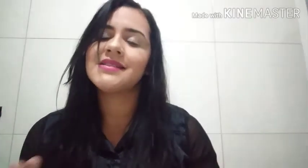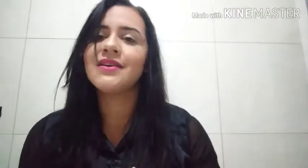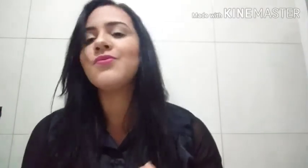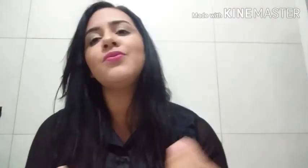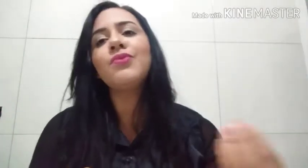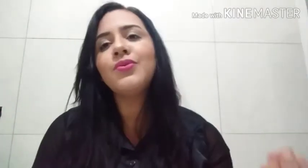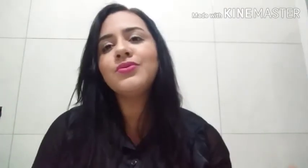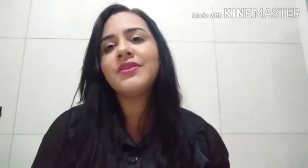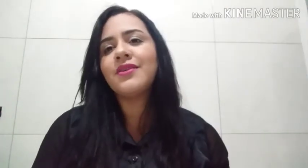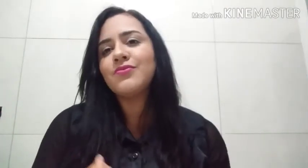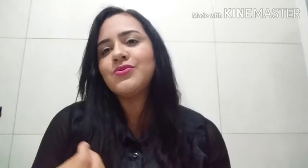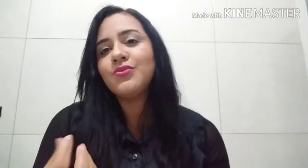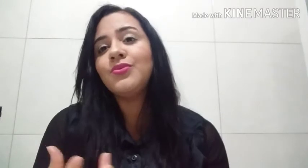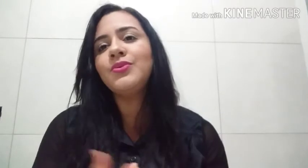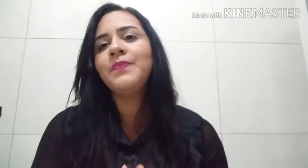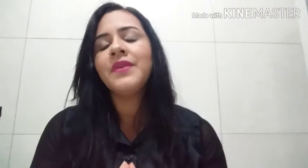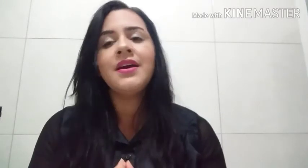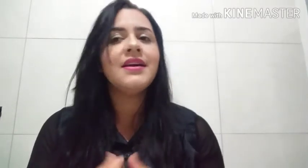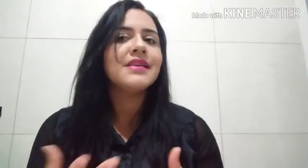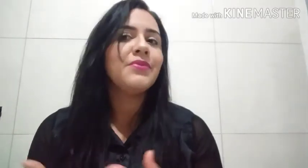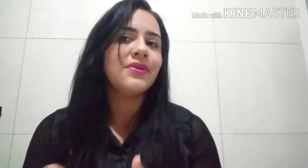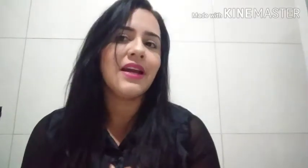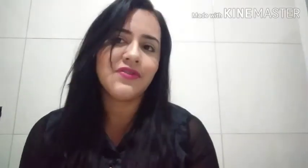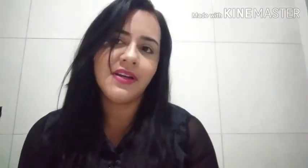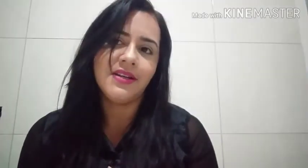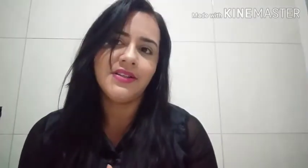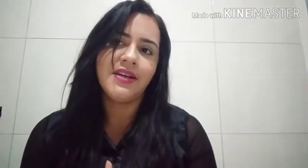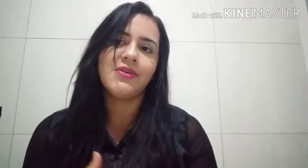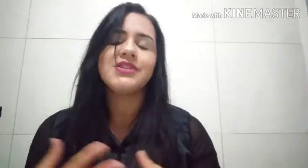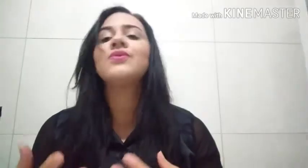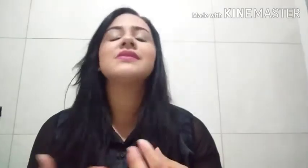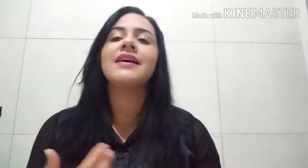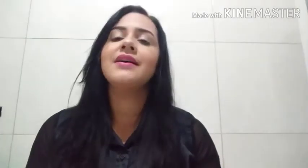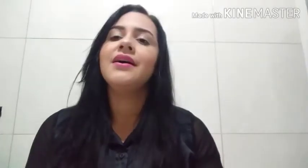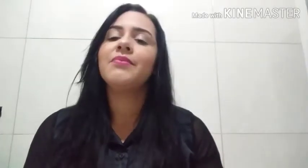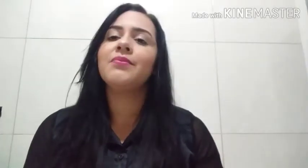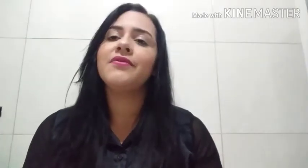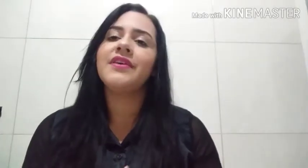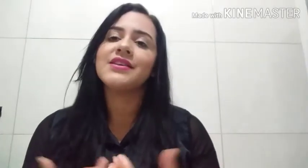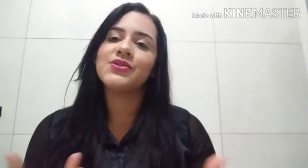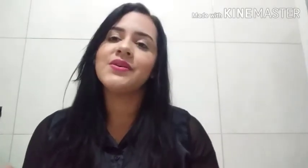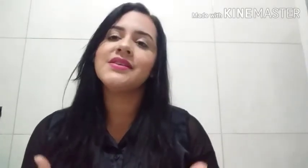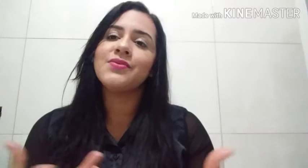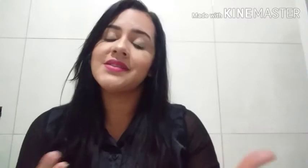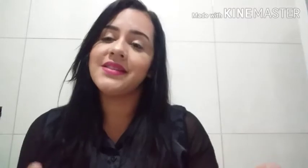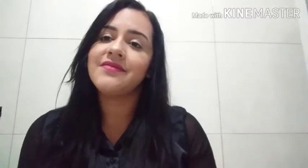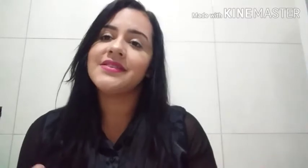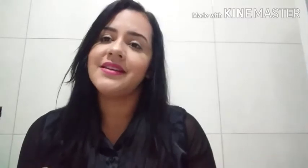interação com o outro, né? Com o surdo. Isso é muito gratificante, né? Quando a gente consegue promover ações inclusivas, né?